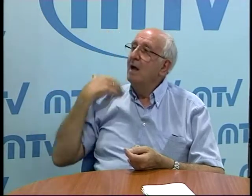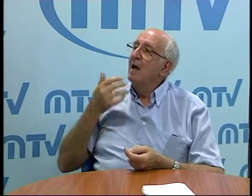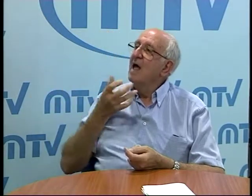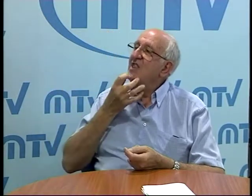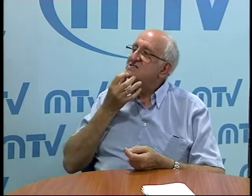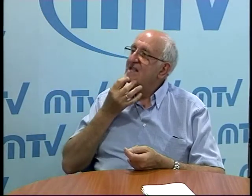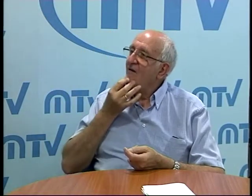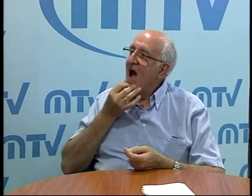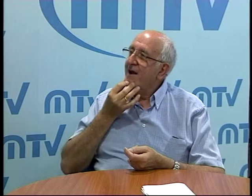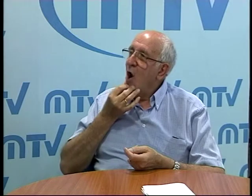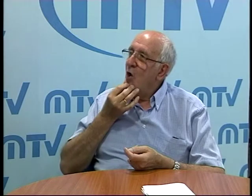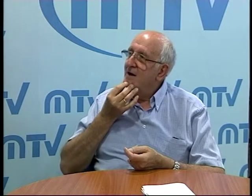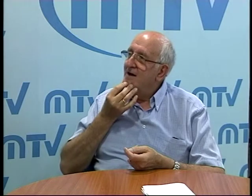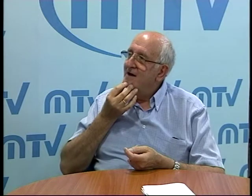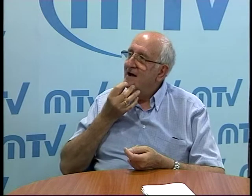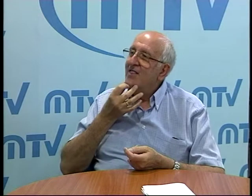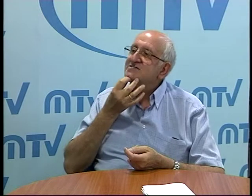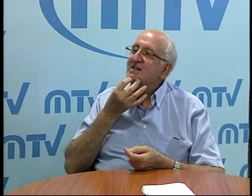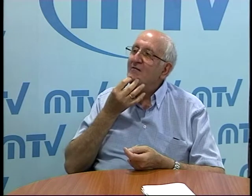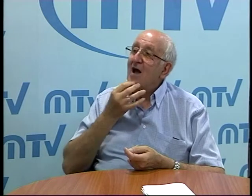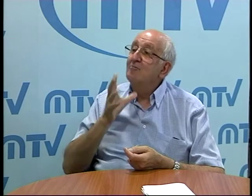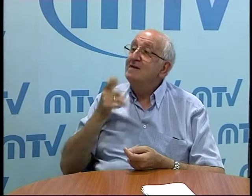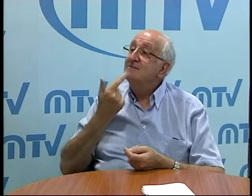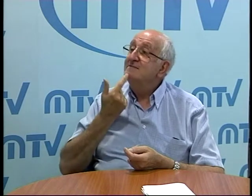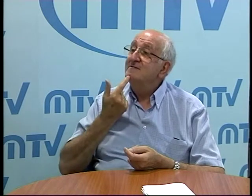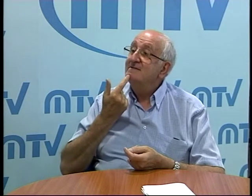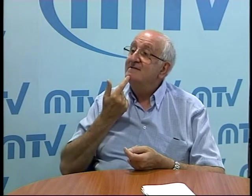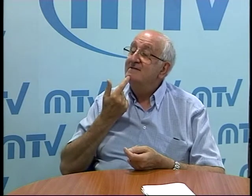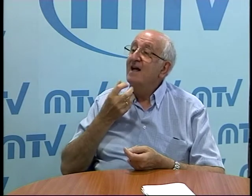El Real Madrid, por ejemplo, Di Stéfano,